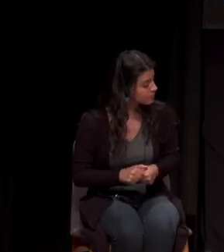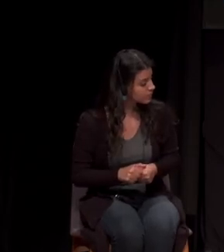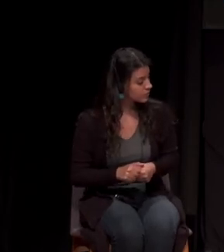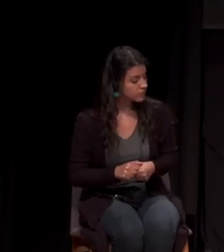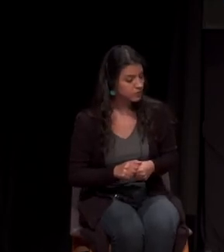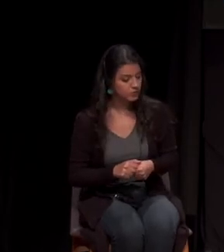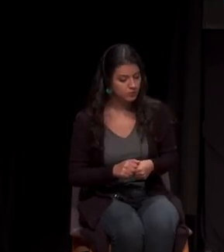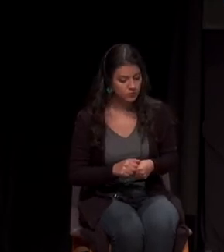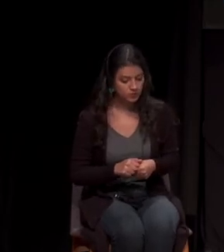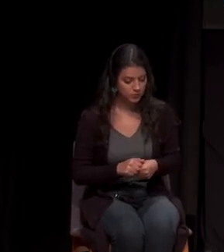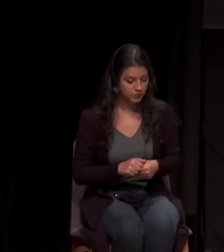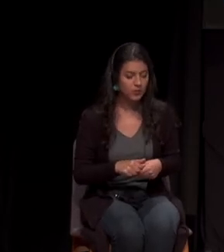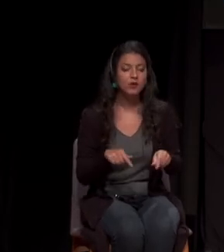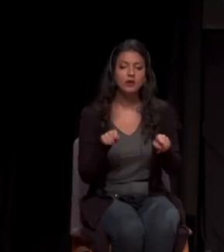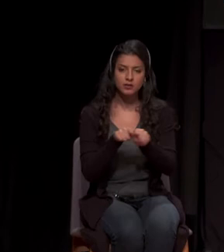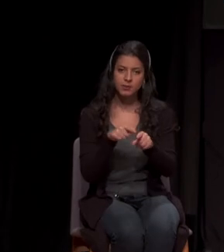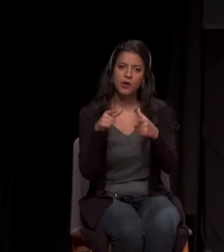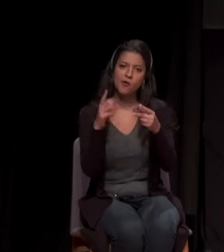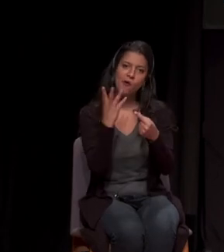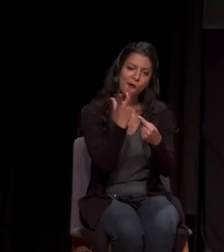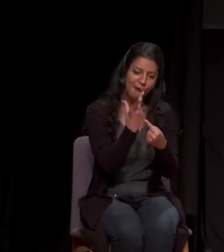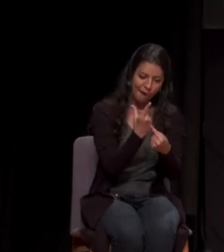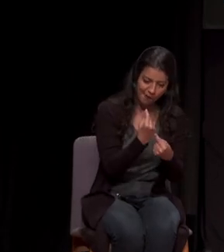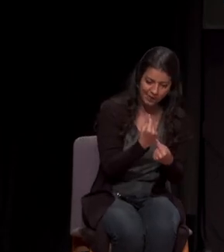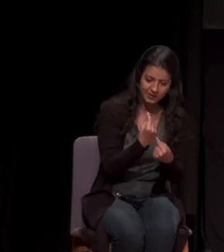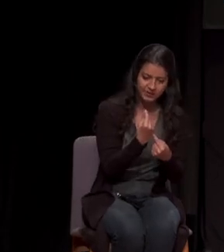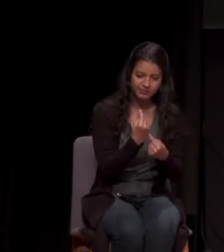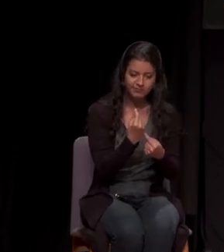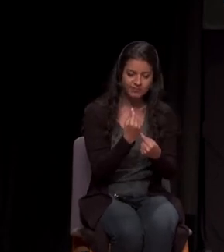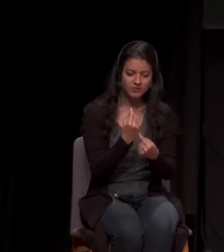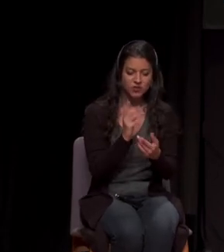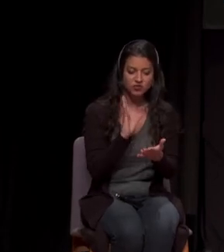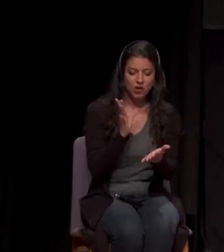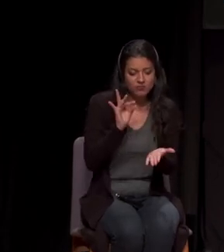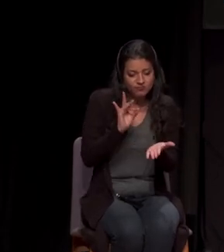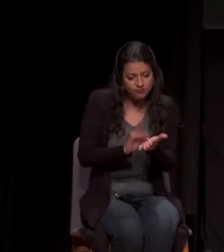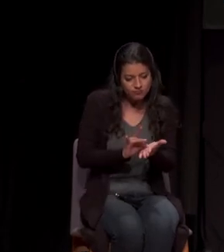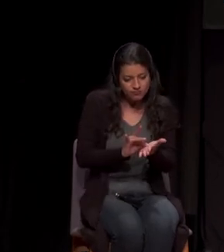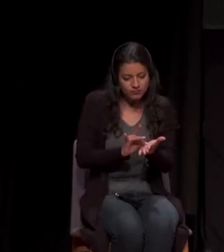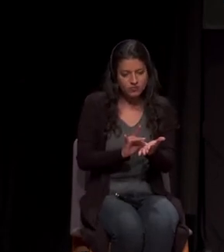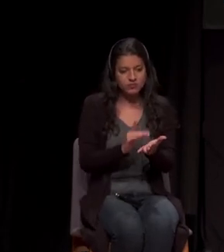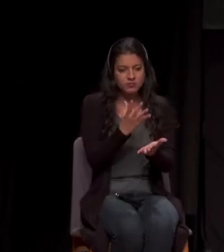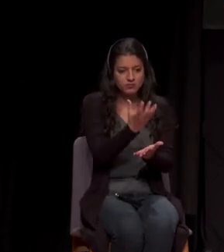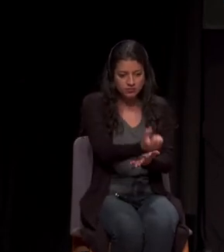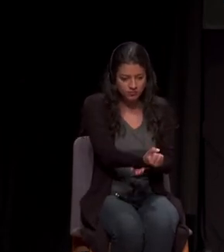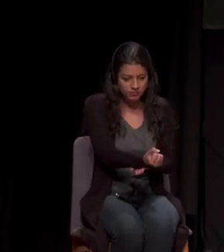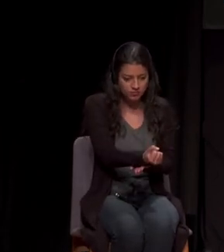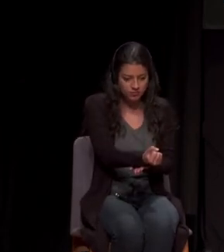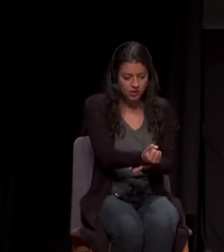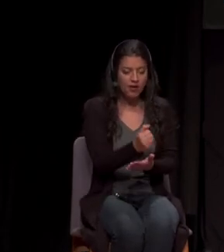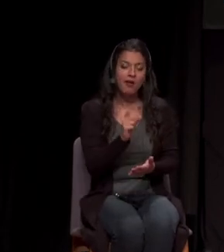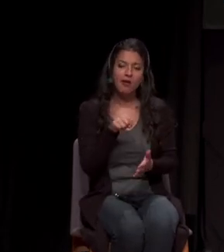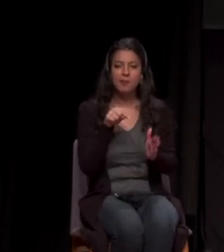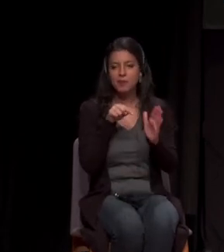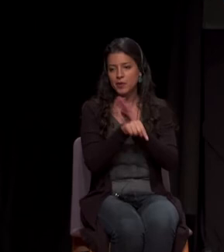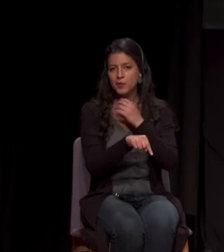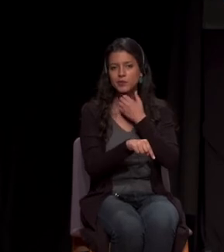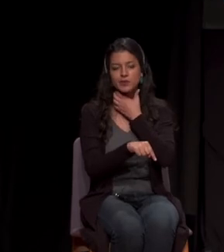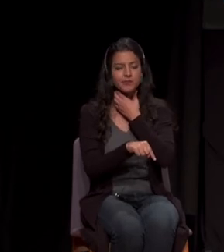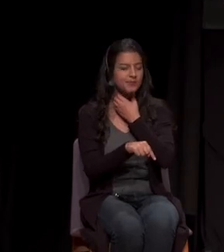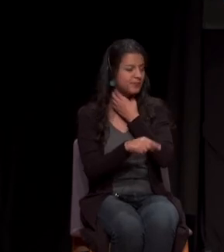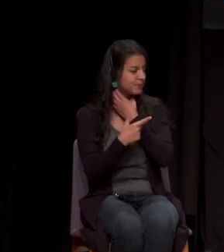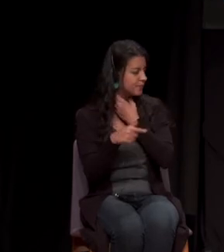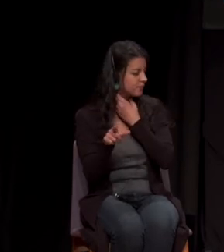Através da presença de obras legitimadas pelo sistema de arte, e essa é uma das perguntas que apareceu.